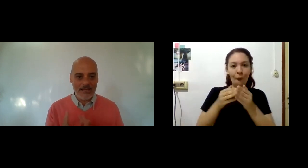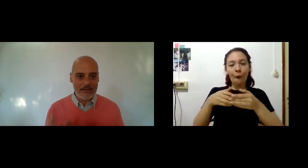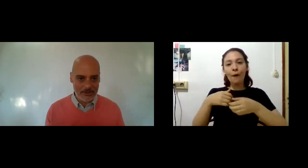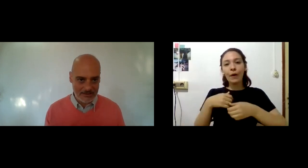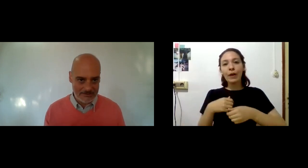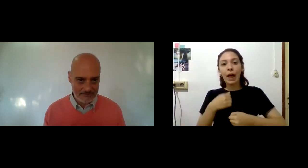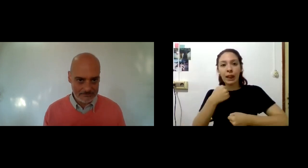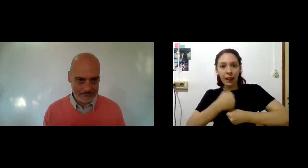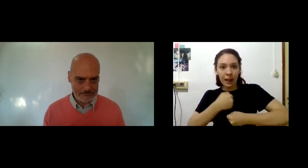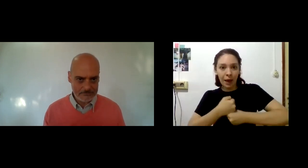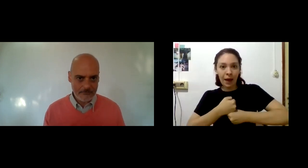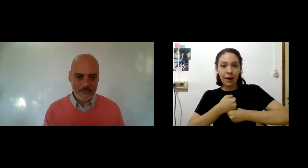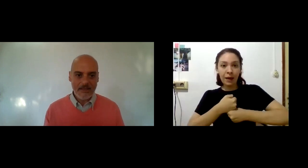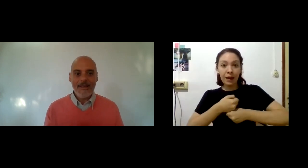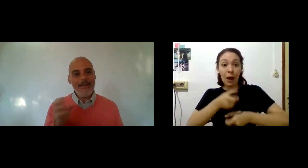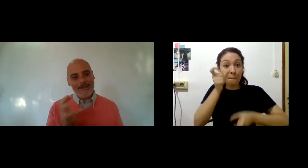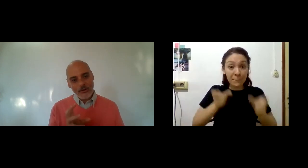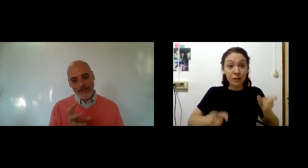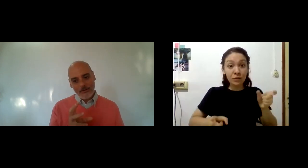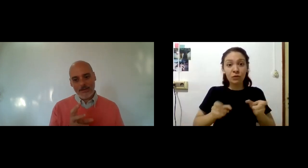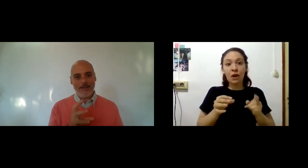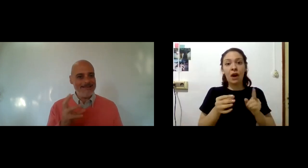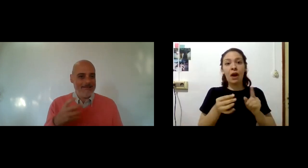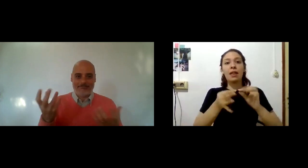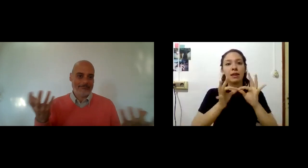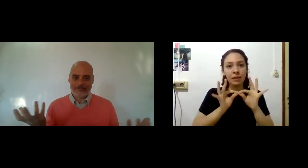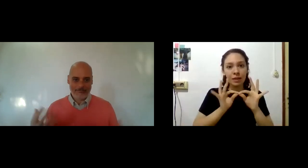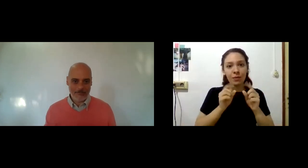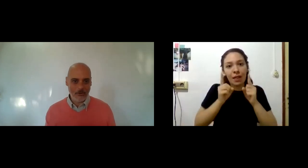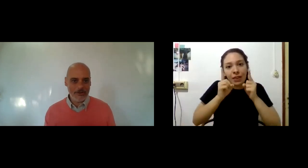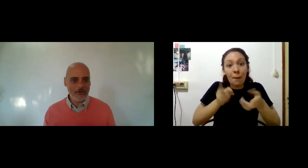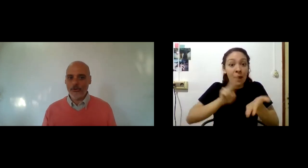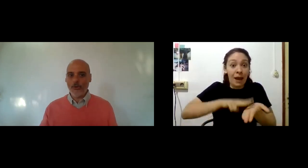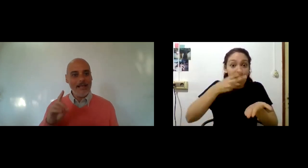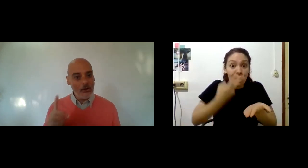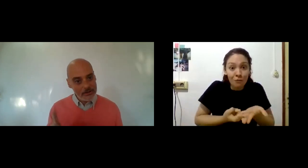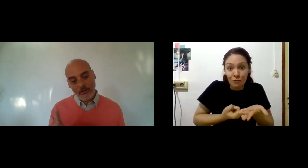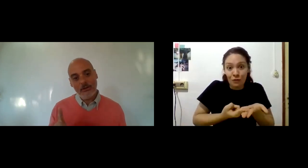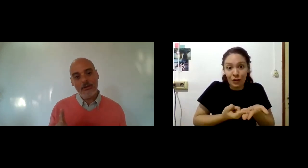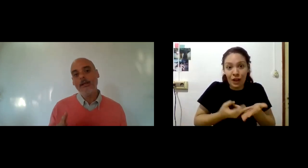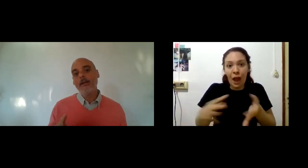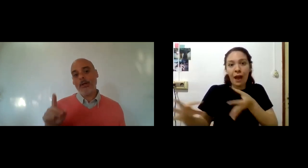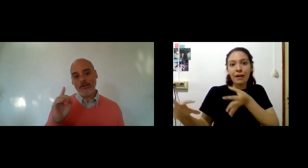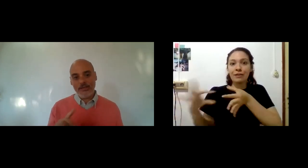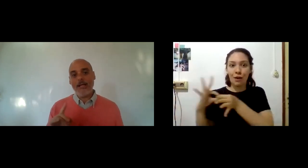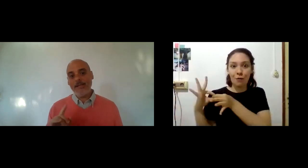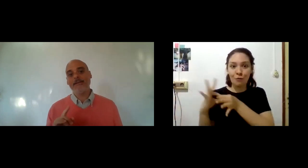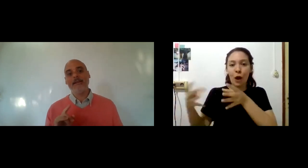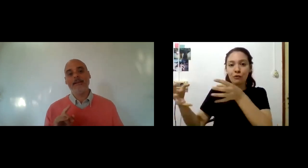entre comunidades lingüísticas. Esto que digo que parece lógico, no es tan lógico,